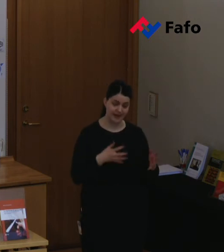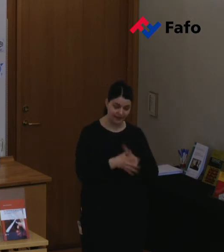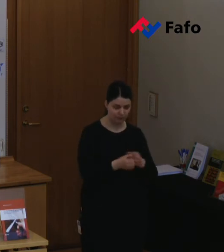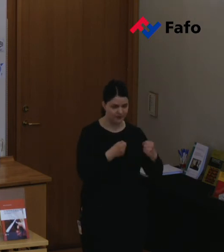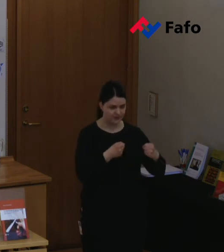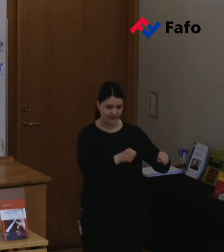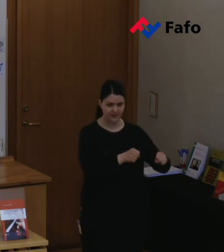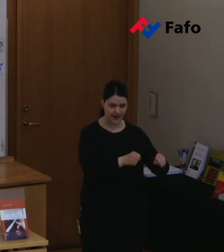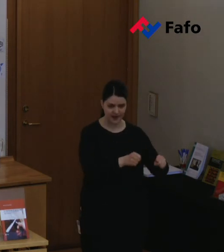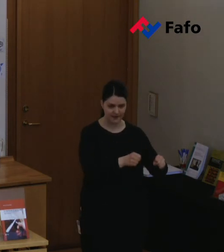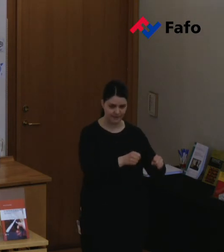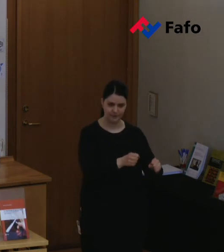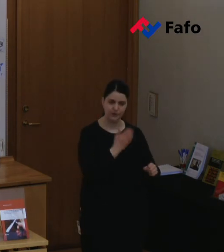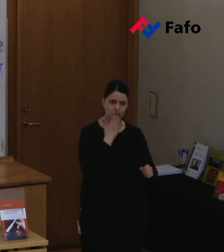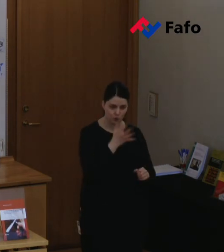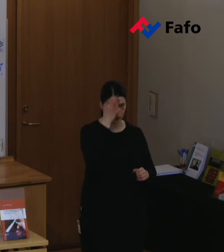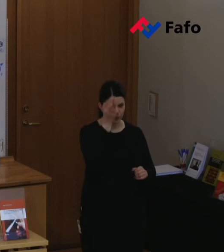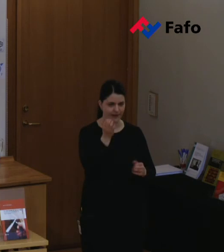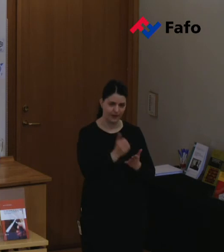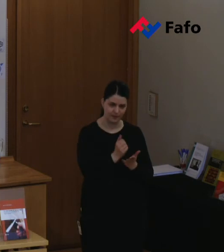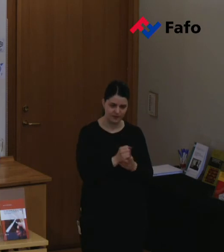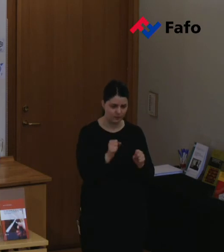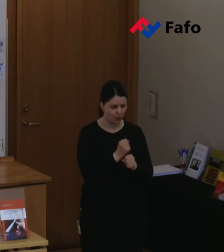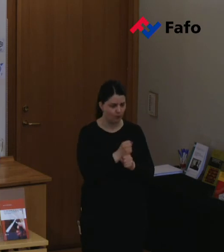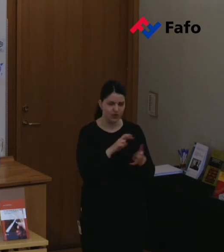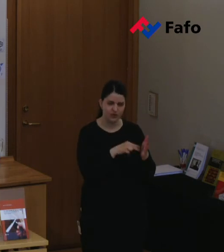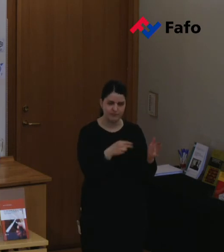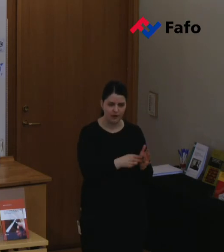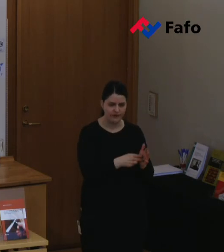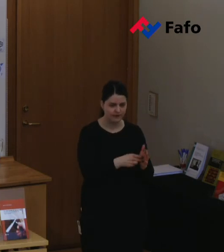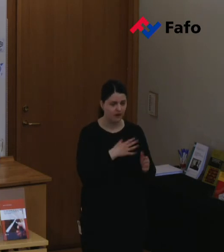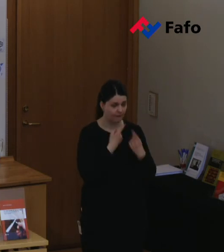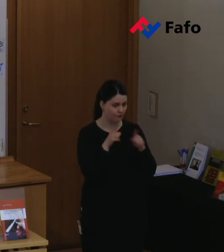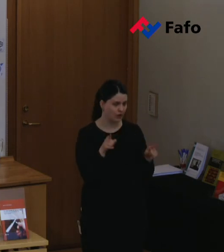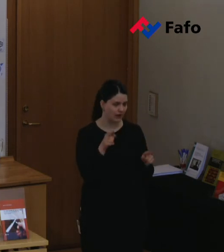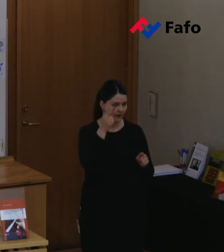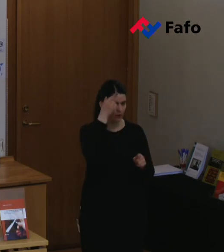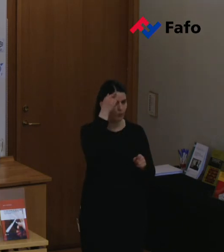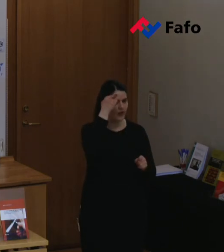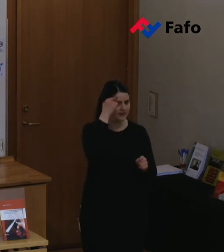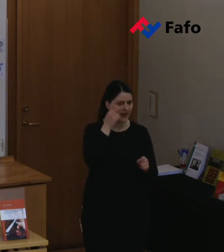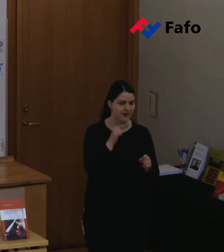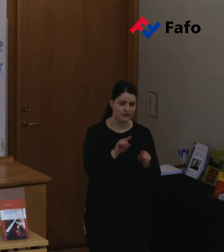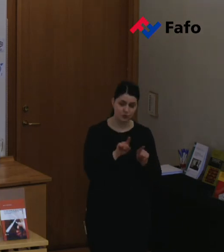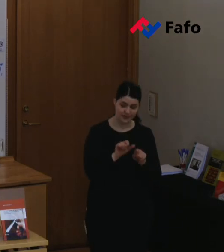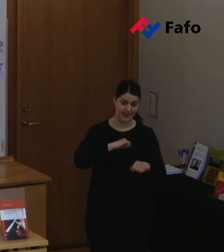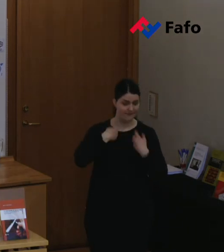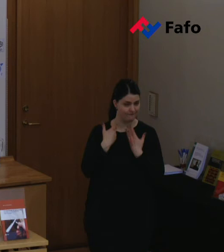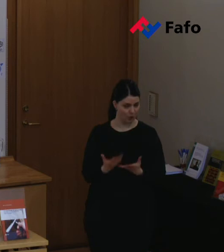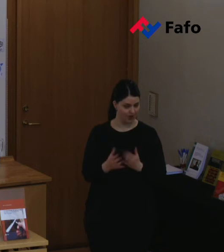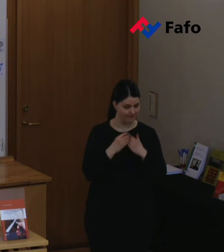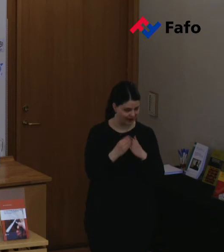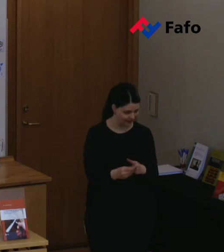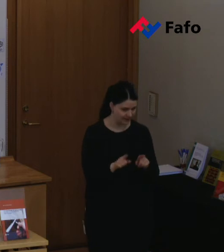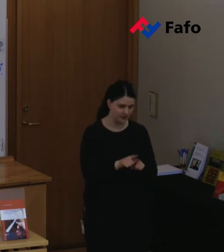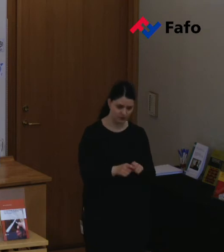satsing nok kompetente ansatte som jobber systematisk, som har ulik kompetanse, som får selv veiledning, som strekker